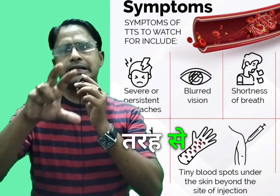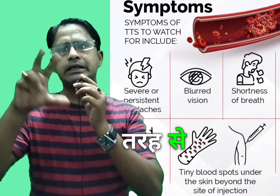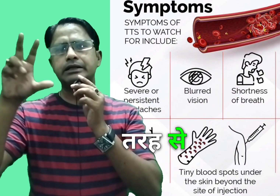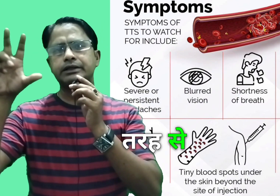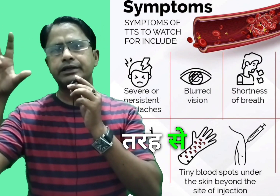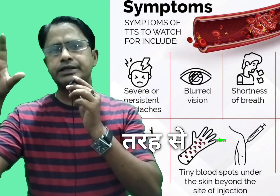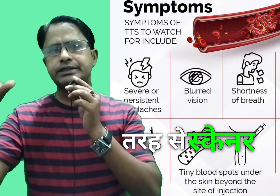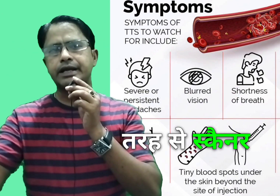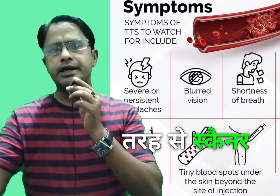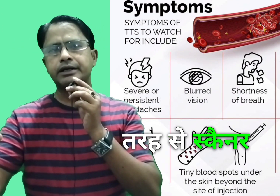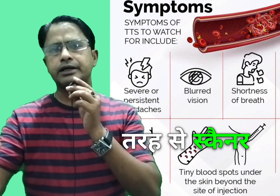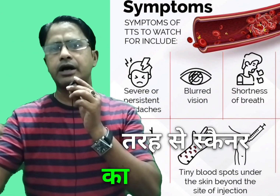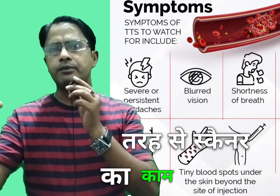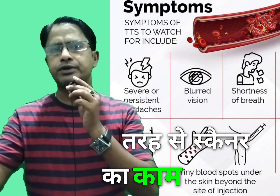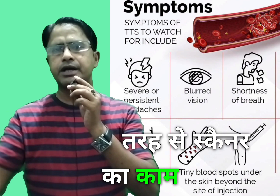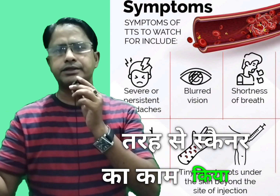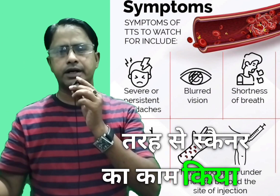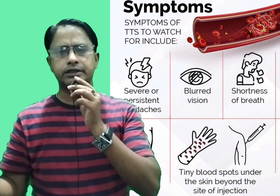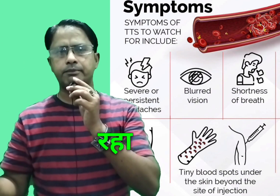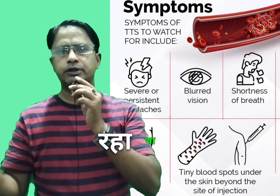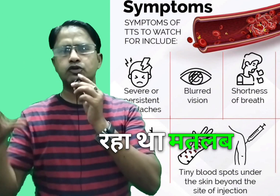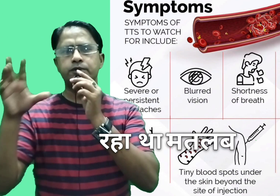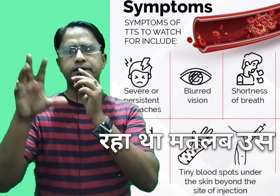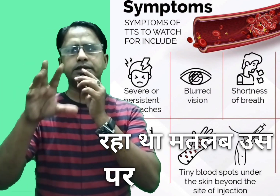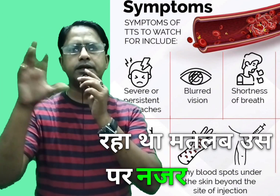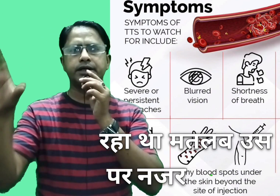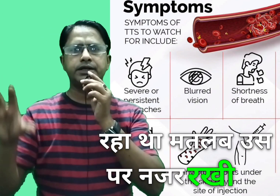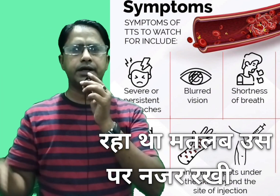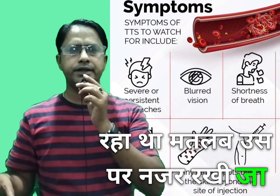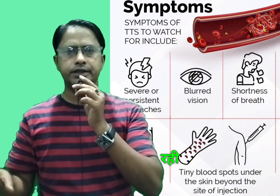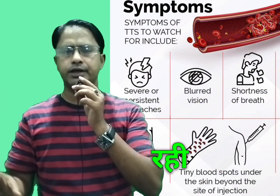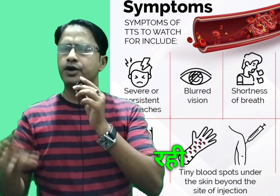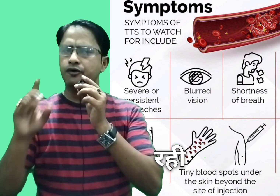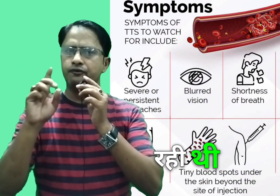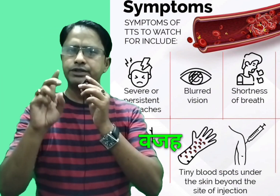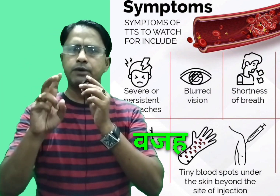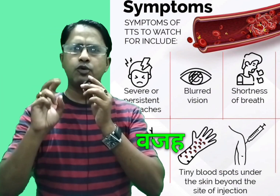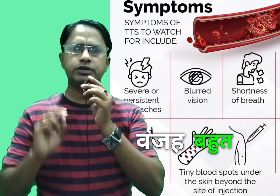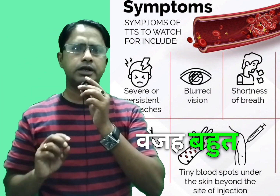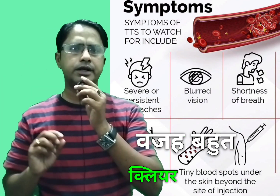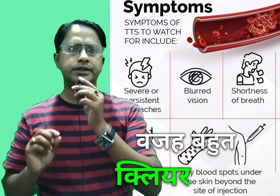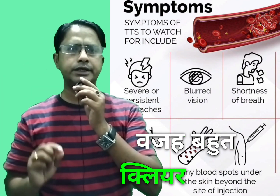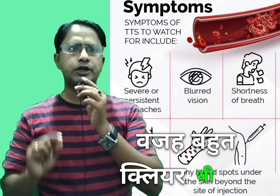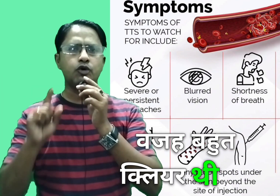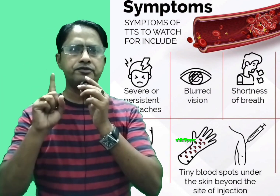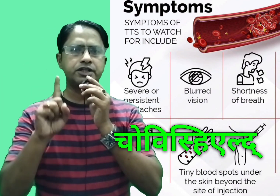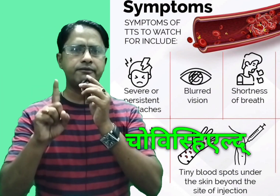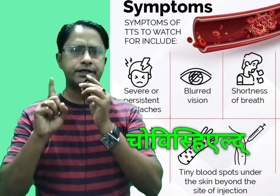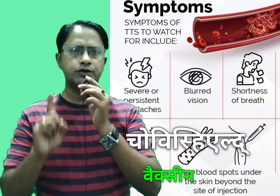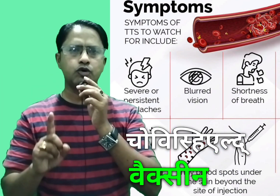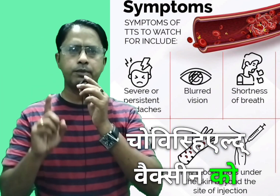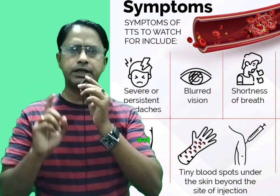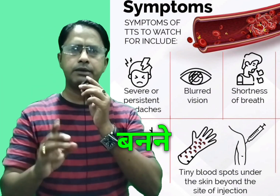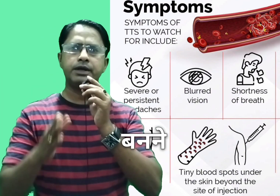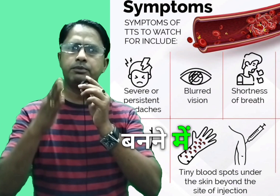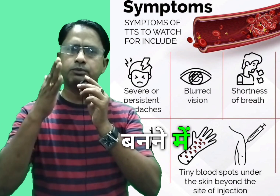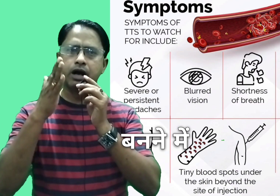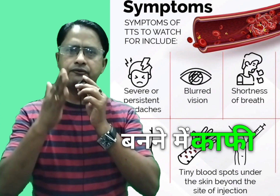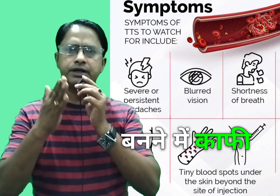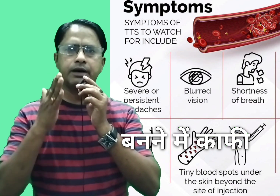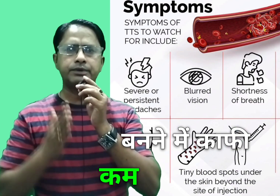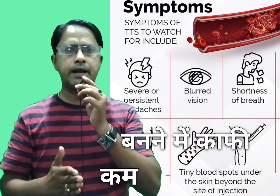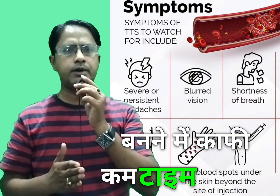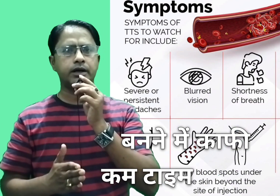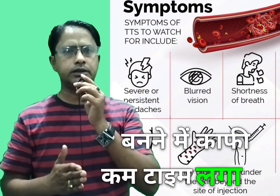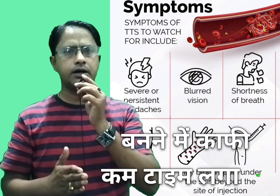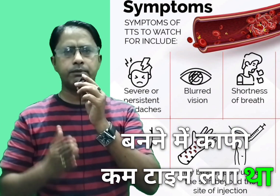से स्कैनर का काम किया जा रहा था, मतलब उस पर एक नज़र रखी जा रही थी। वजह बहुत क्लियर थी कि कोविशील्ड वैक्सीन को बनने में